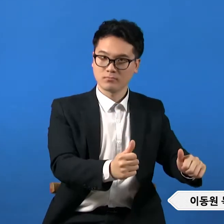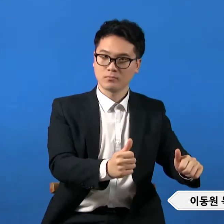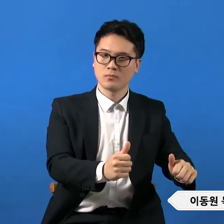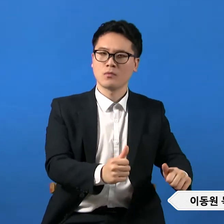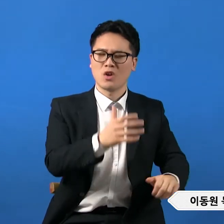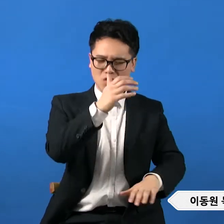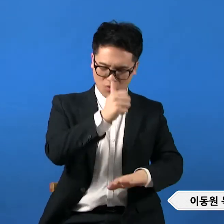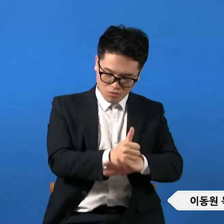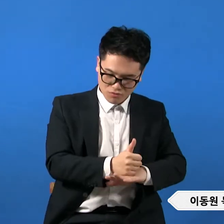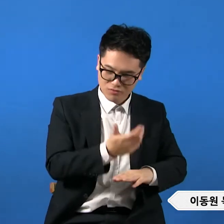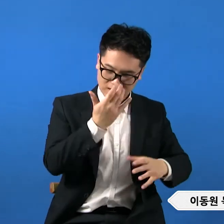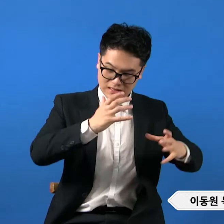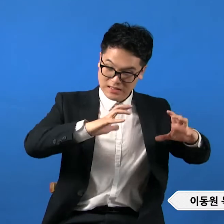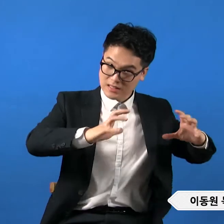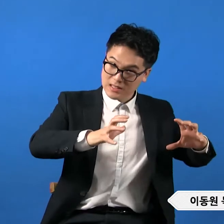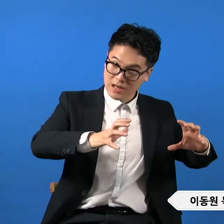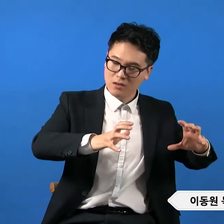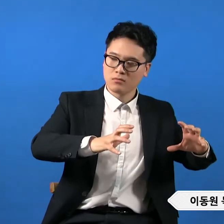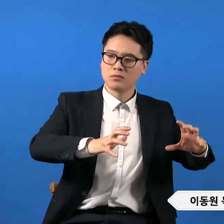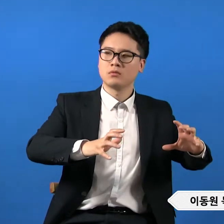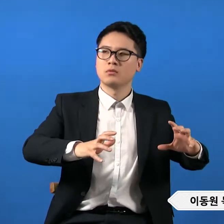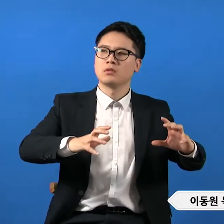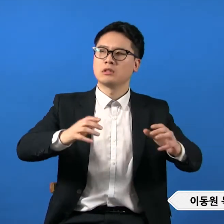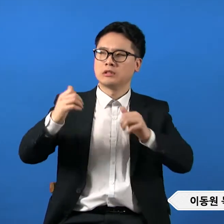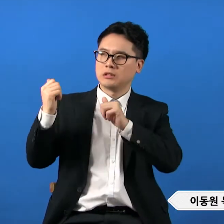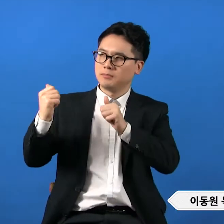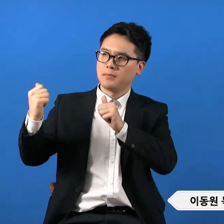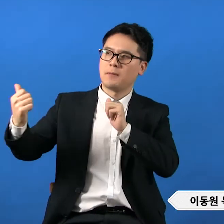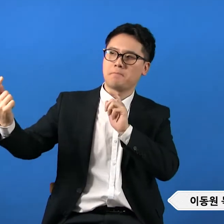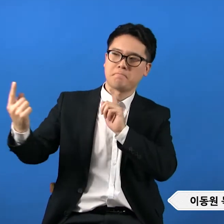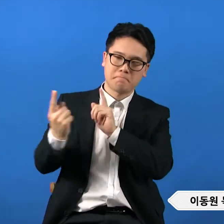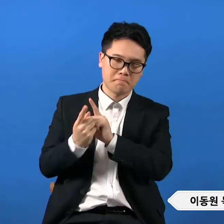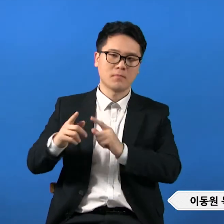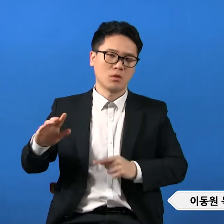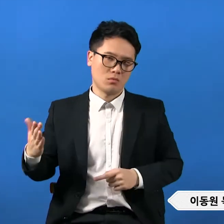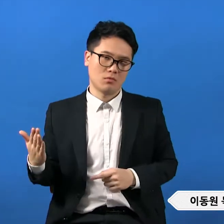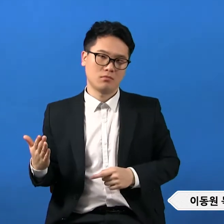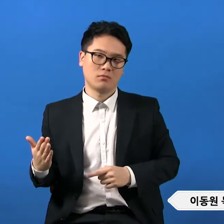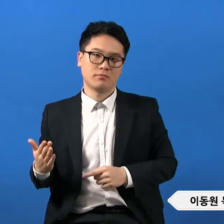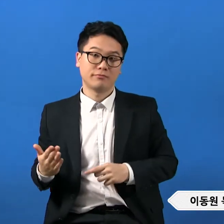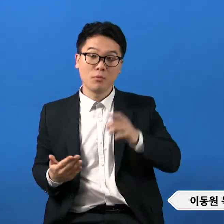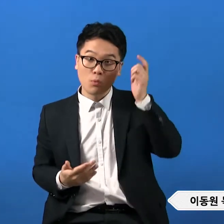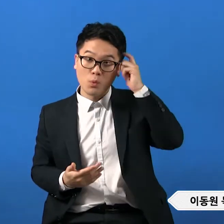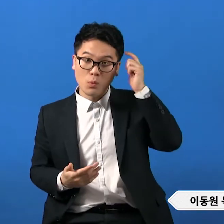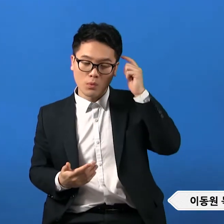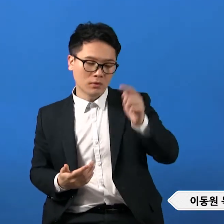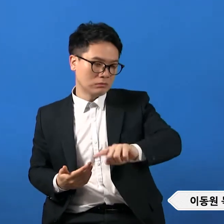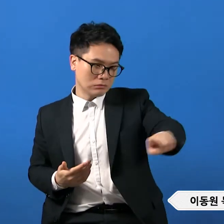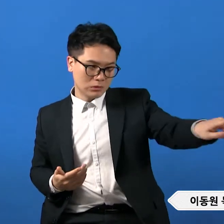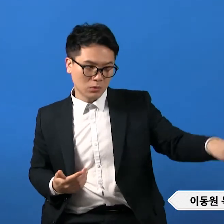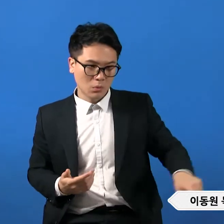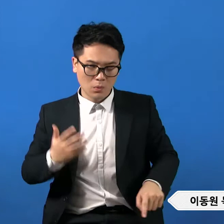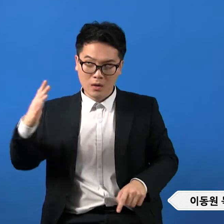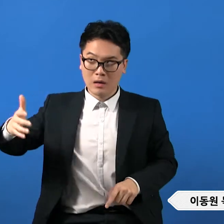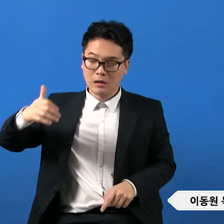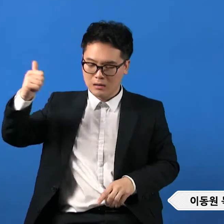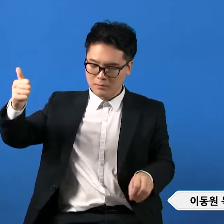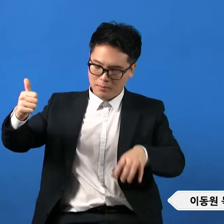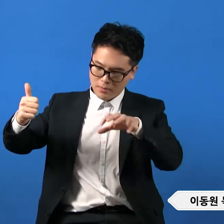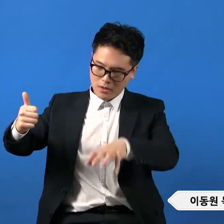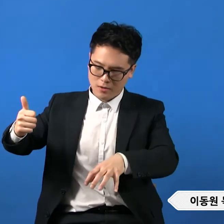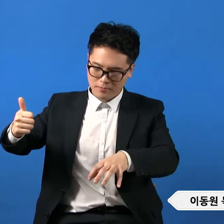이스라엘 백성들에게도 임한 것입니다. 왜냐하면 그들도 심판받아 마땅한 그런 하나님